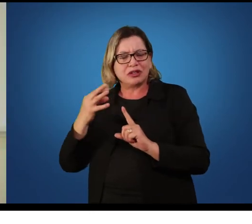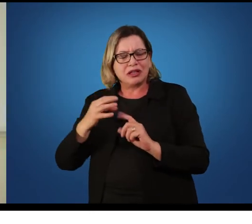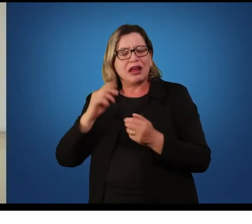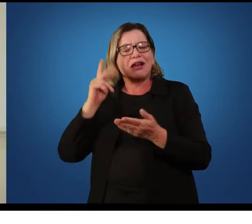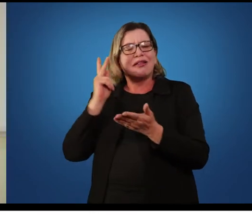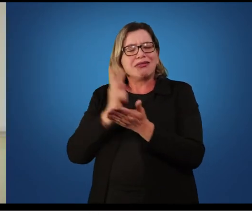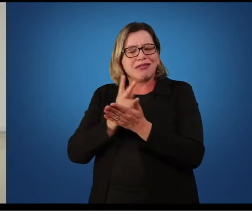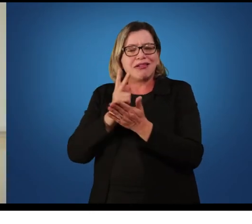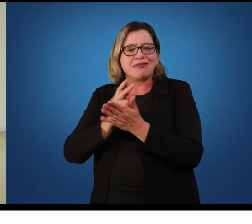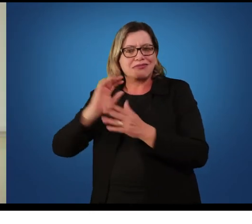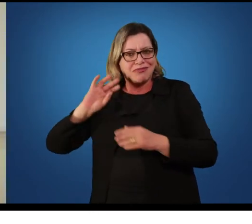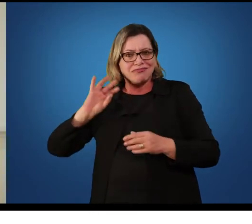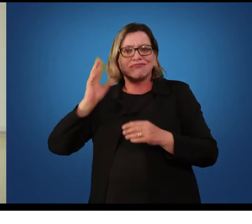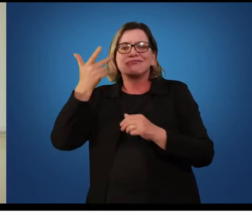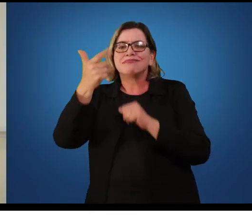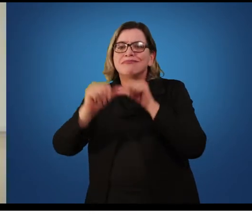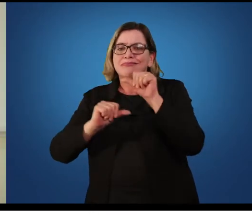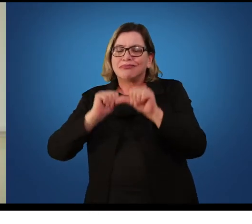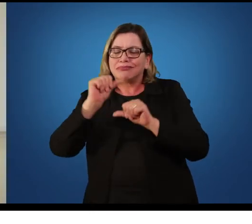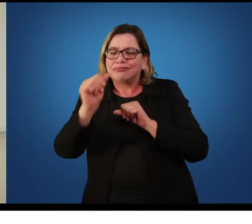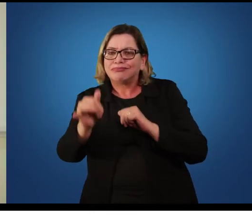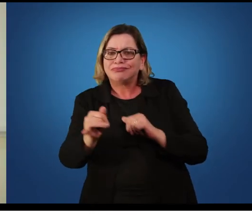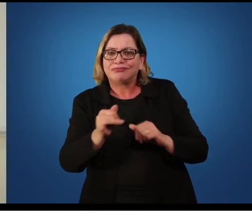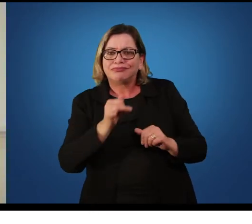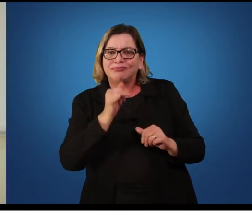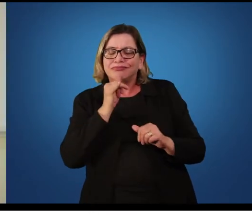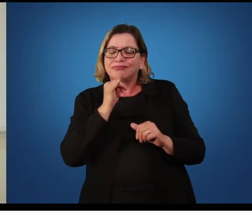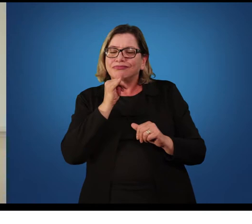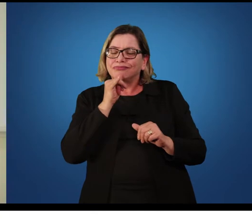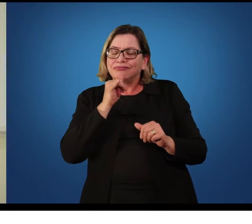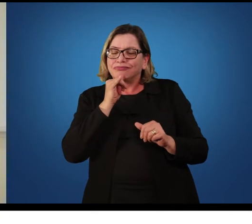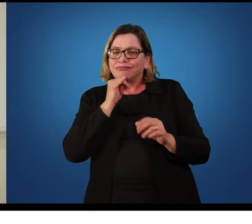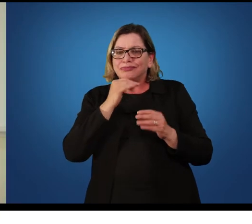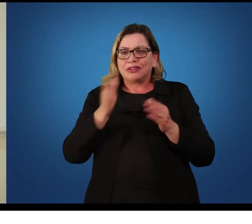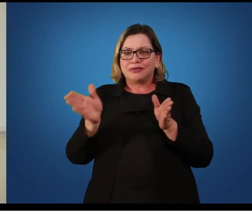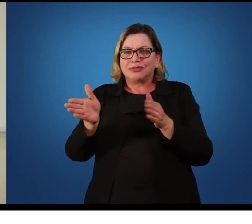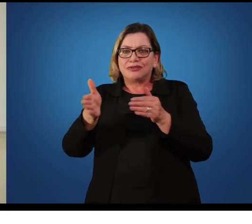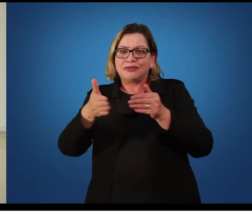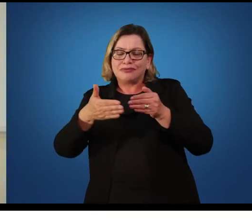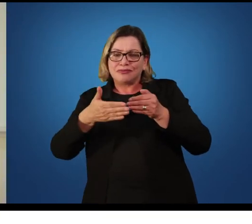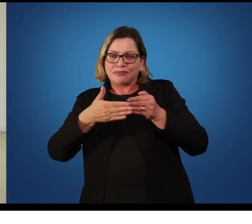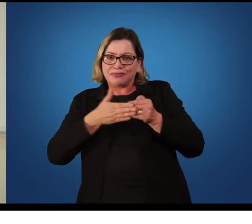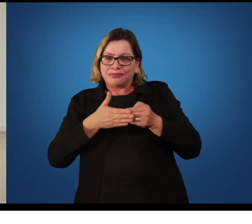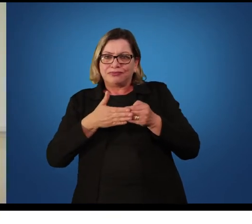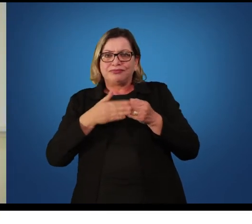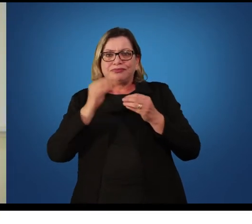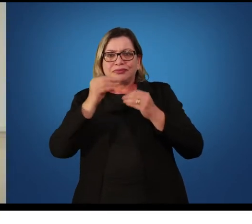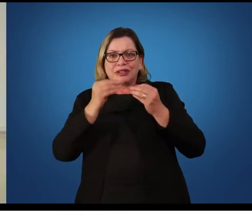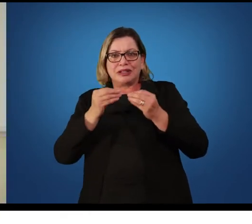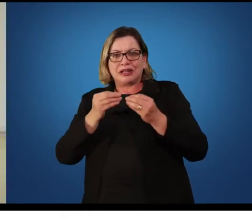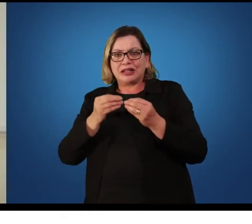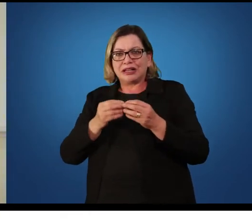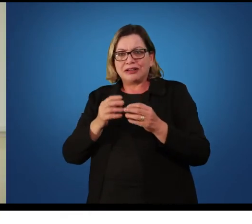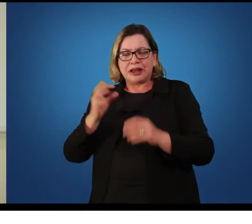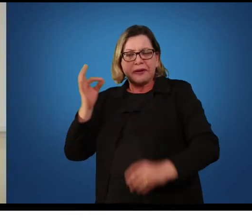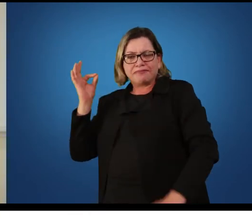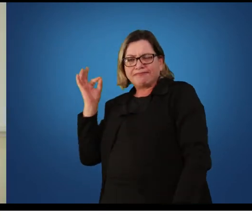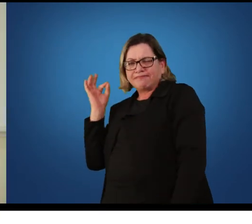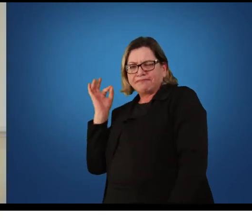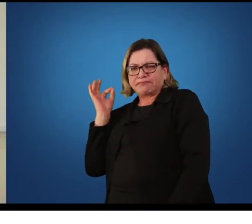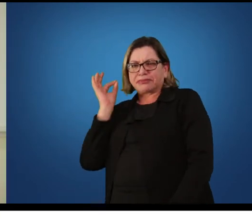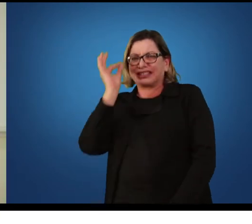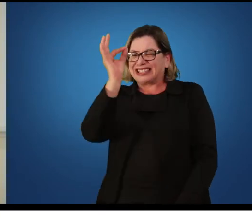alteração ambiental. Um exemplo de habilidade motora fechada é o lançamento do dardo.